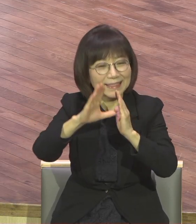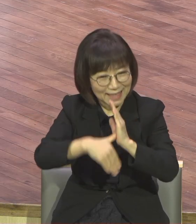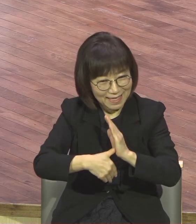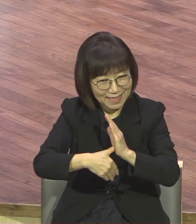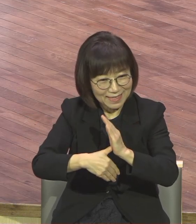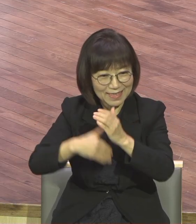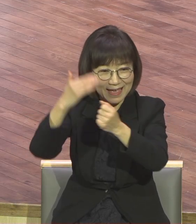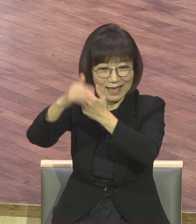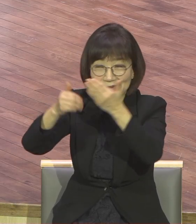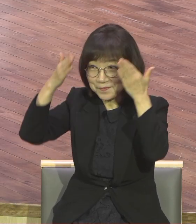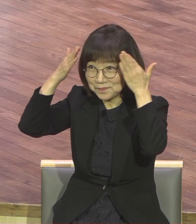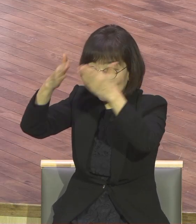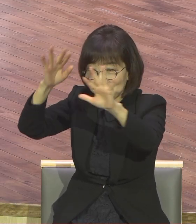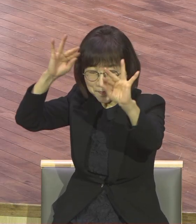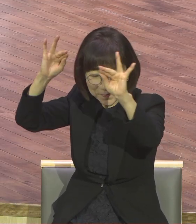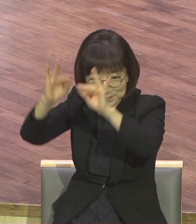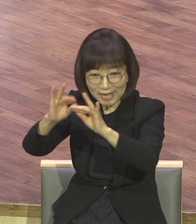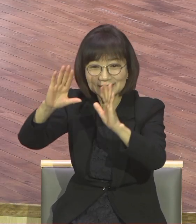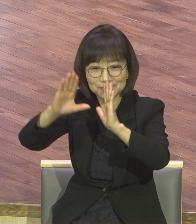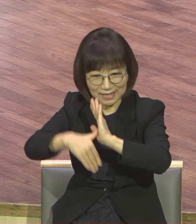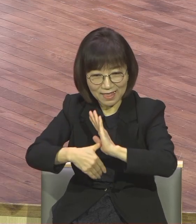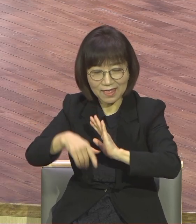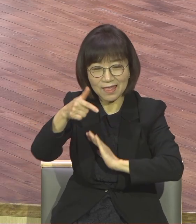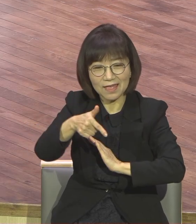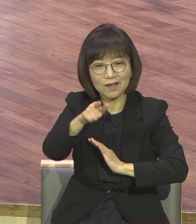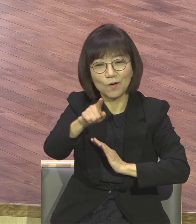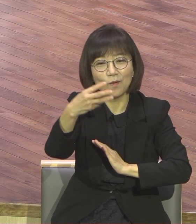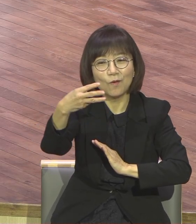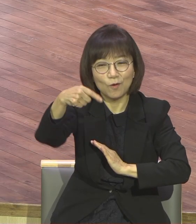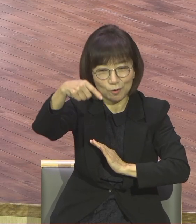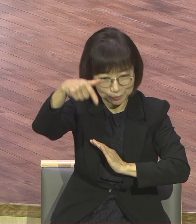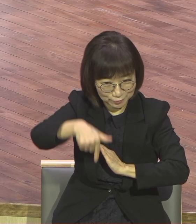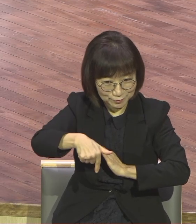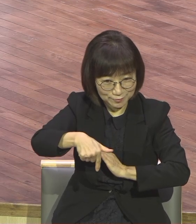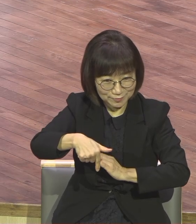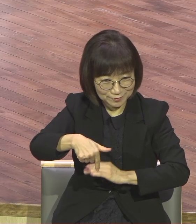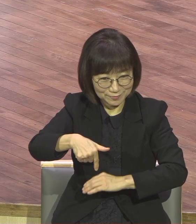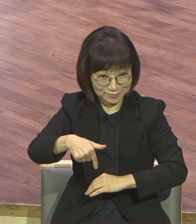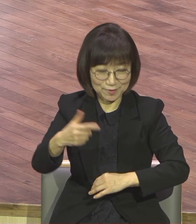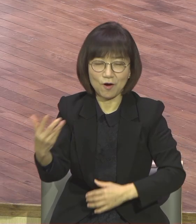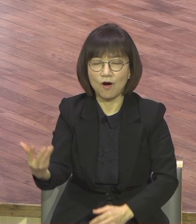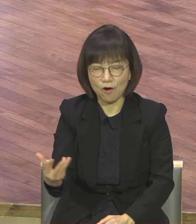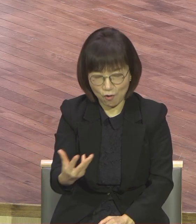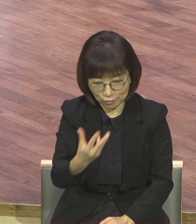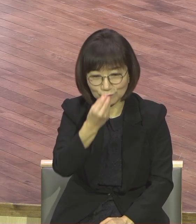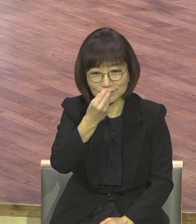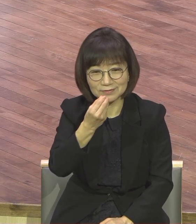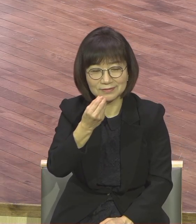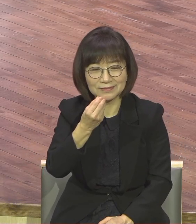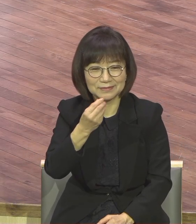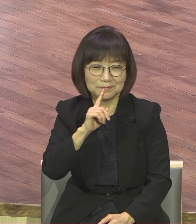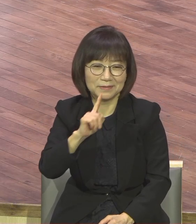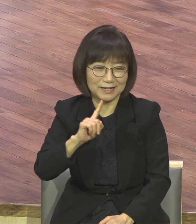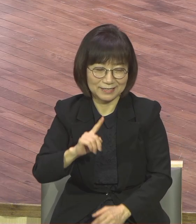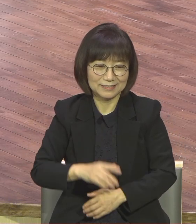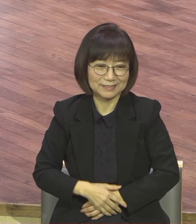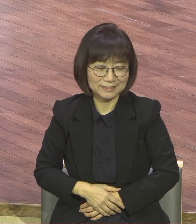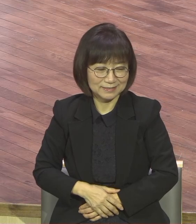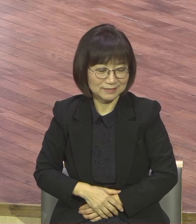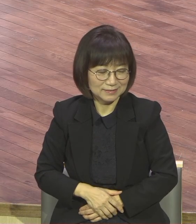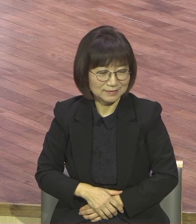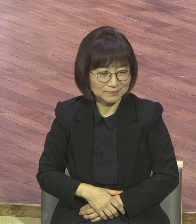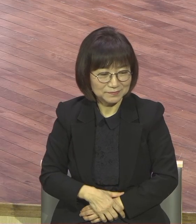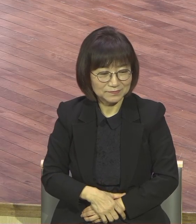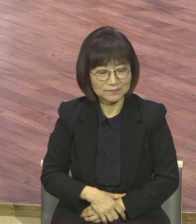하나님과 방향 맞춘 사람, 하나님의 계획 속에 들어있는 사람, 이런 사람을 거룩한 사람이라. 쉽게